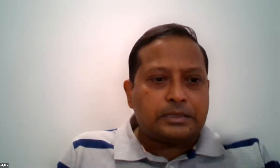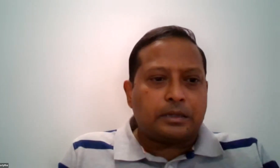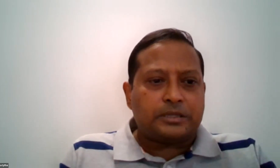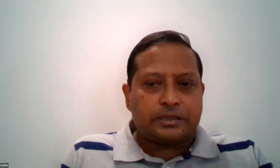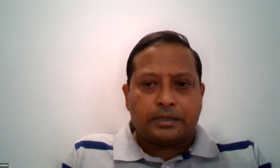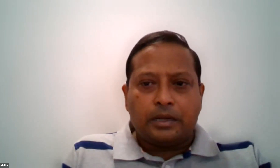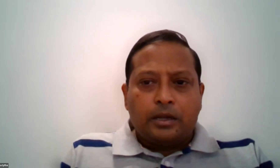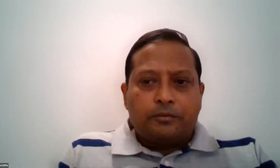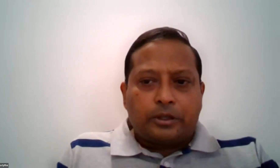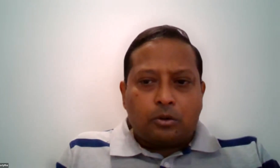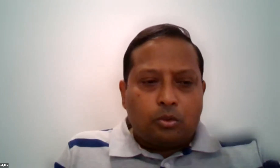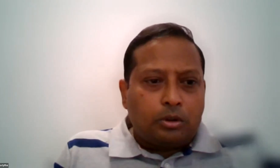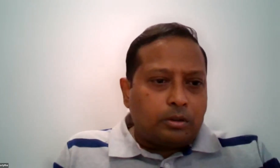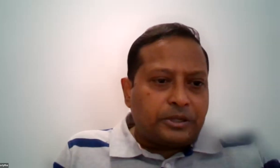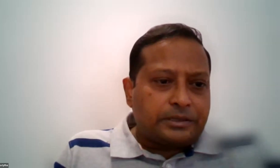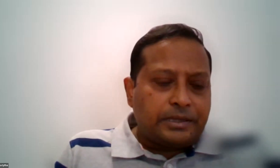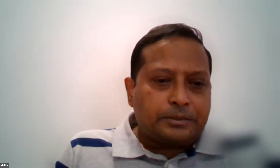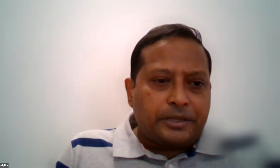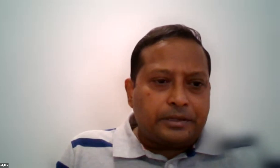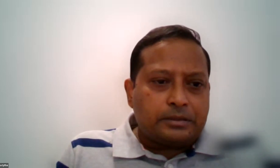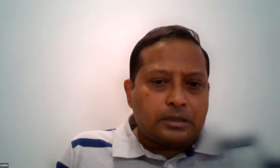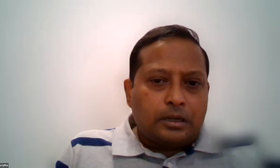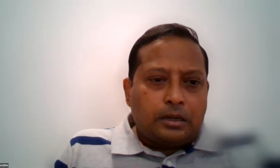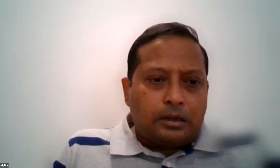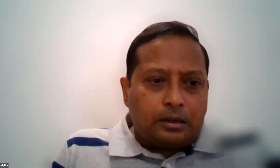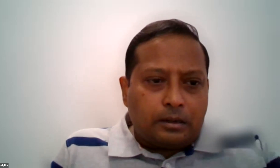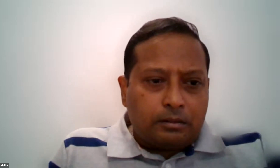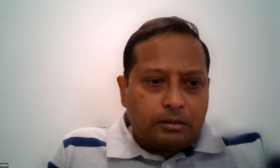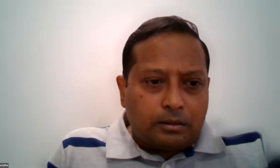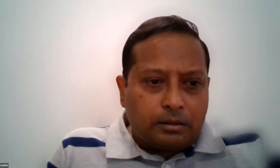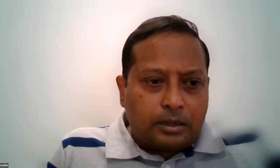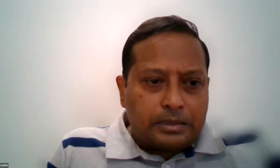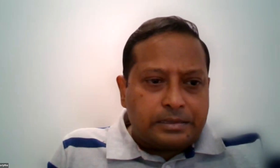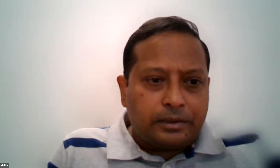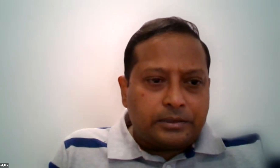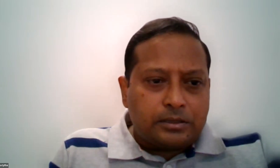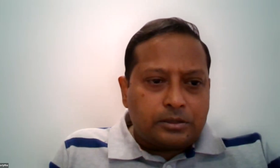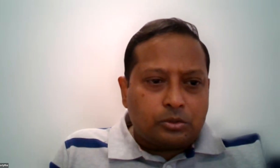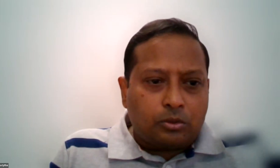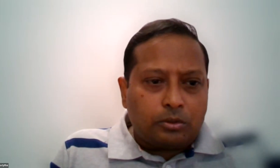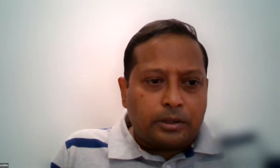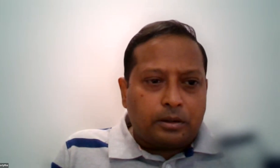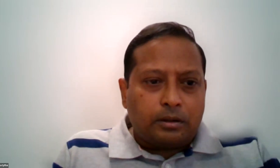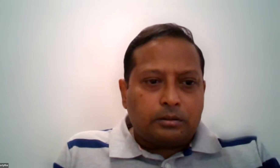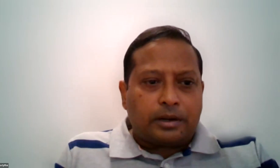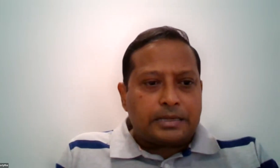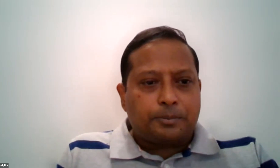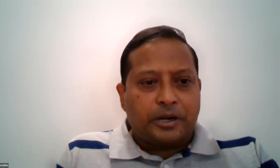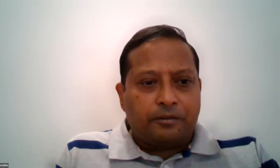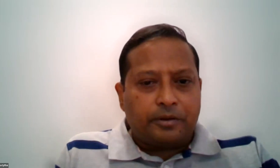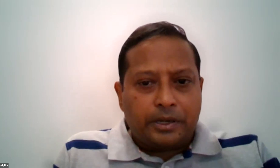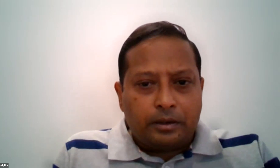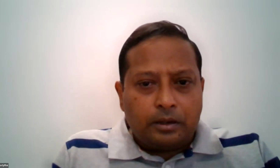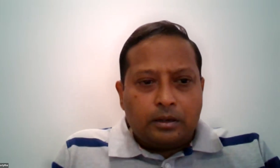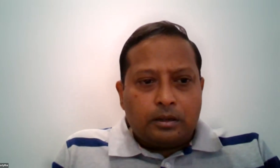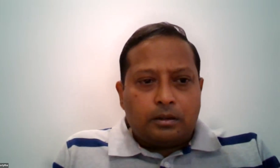रही है. दिस आई मस्ट शेयर विथ आवर ओन पर्सनल एक्सपीरियंस. कंसर्न्ड एजेंसीज को एक